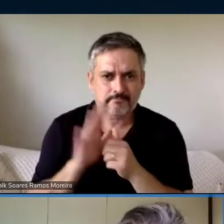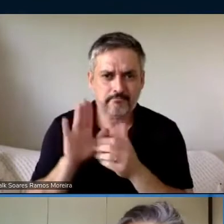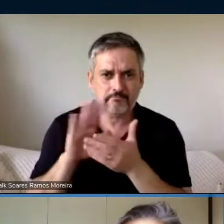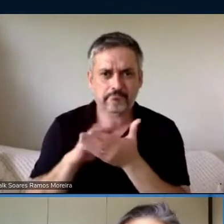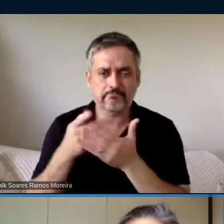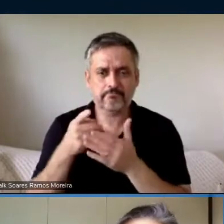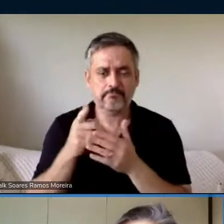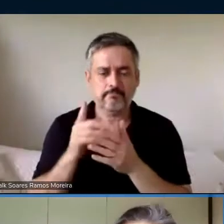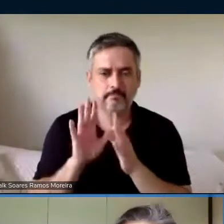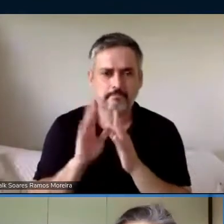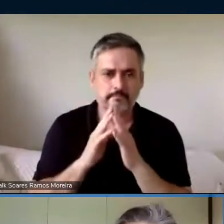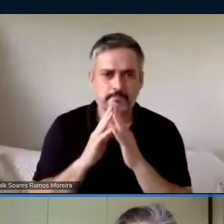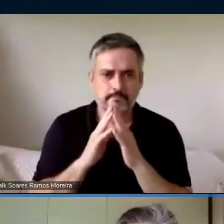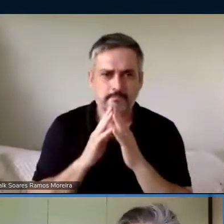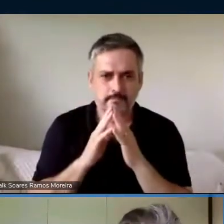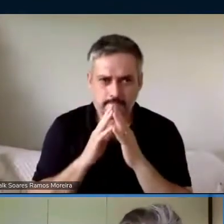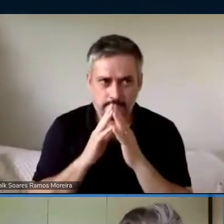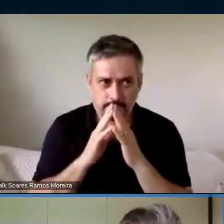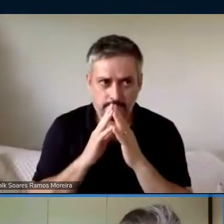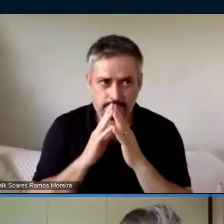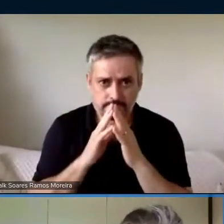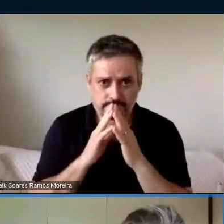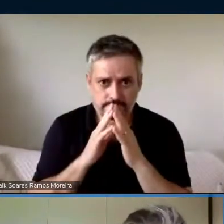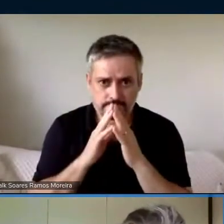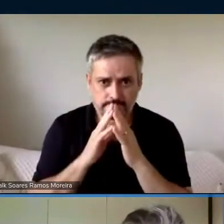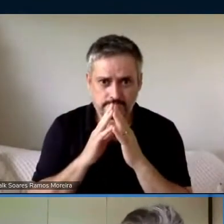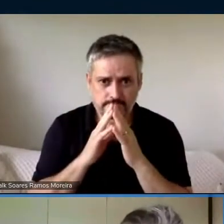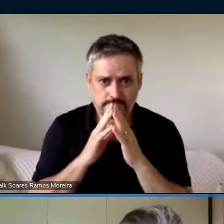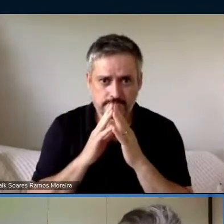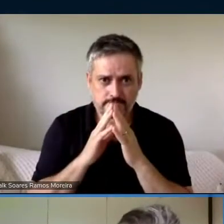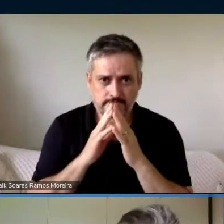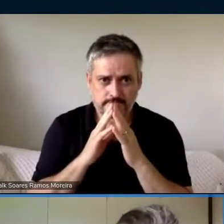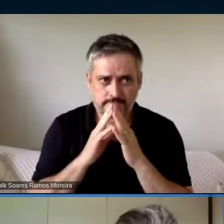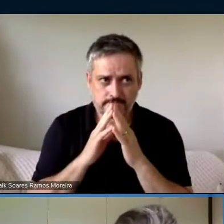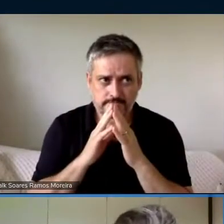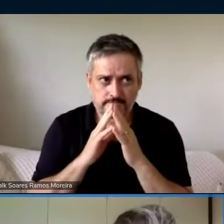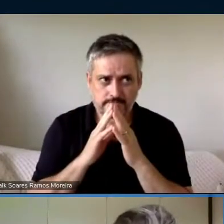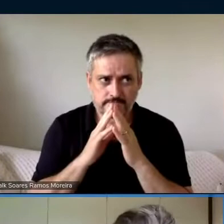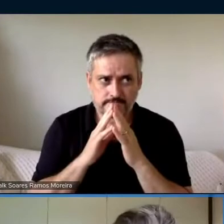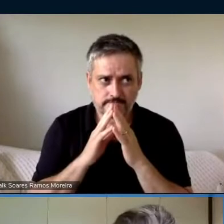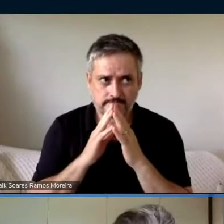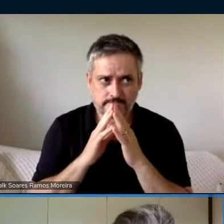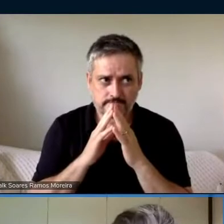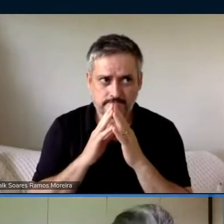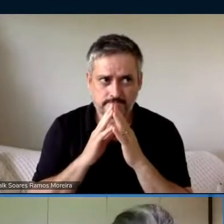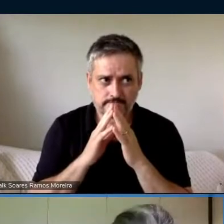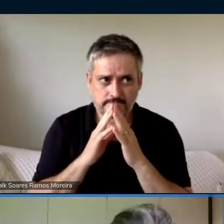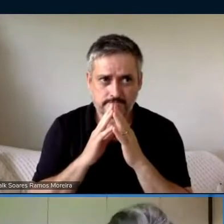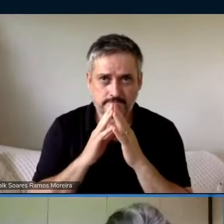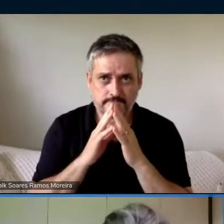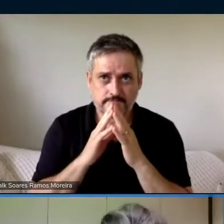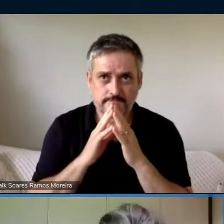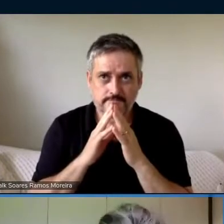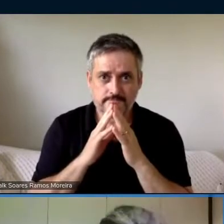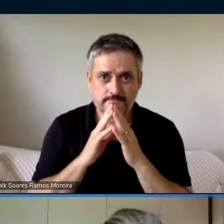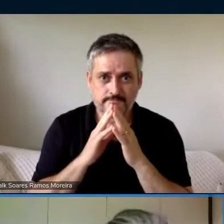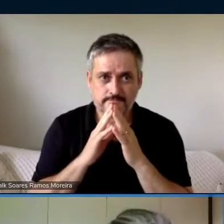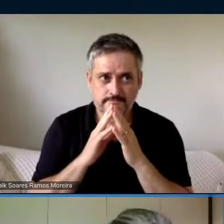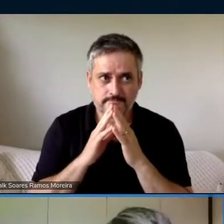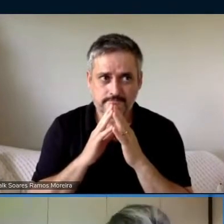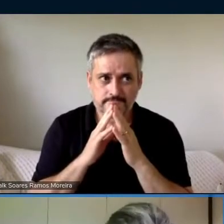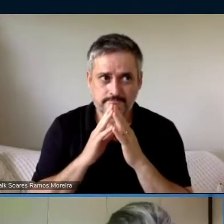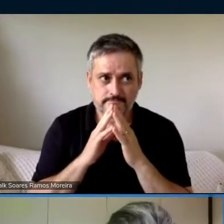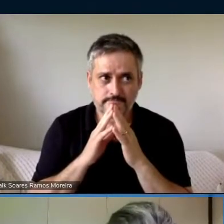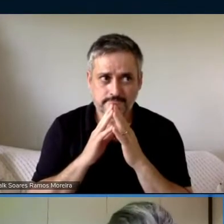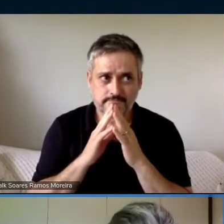essa estratégia? O que você sente a respeito desse termo que você usou? Qual seria o conceito dentro